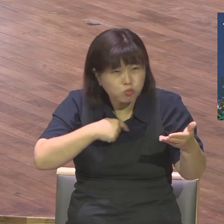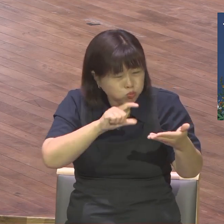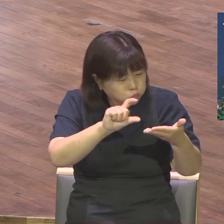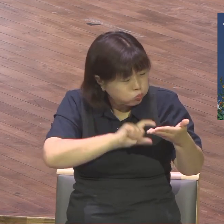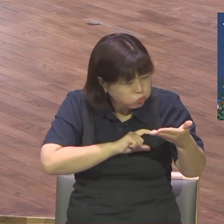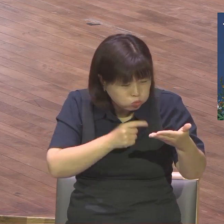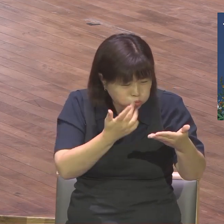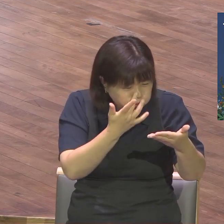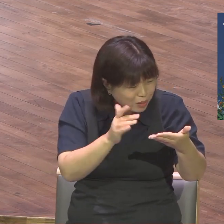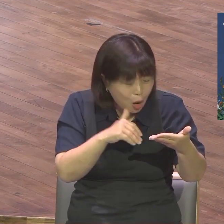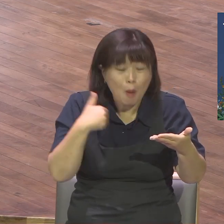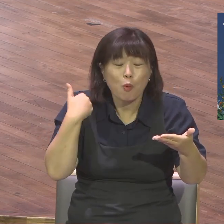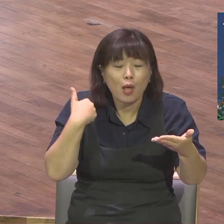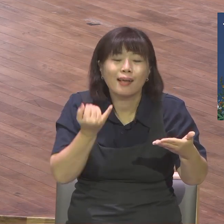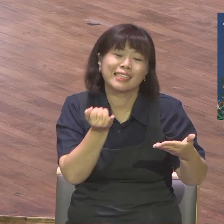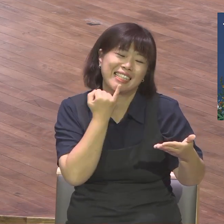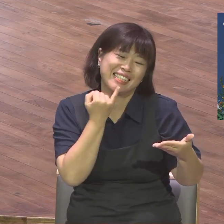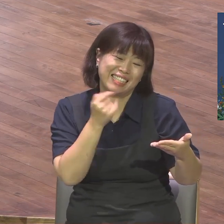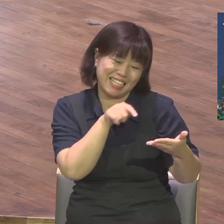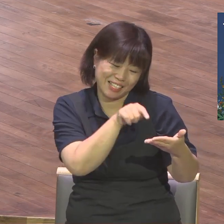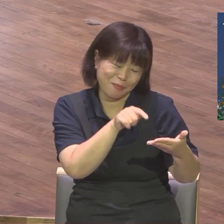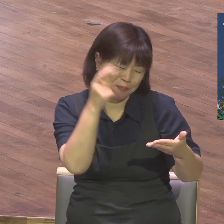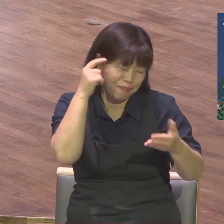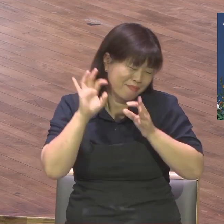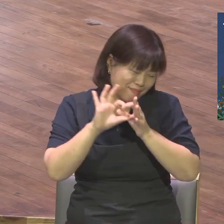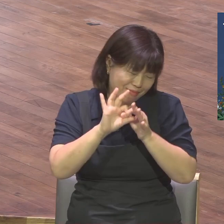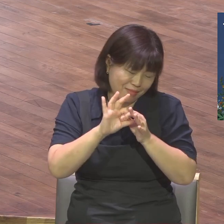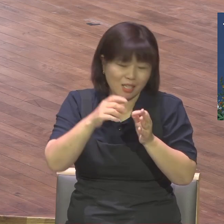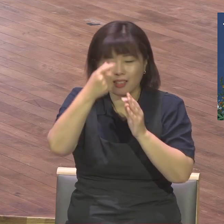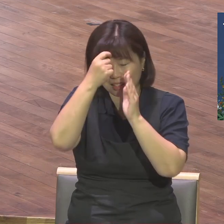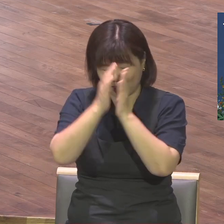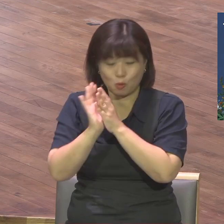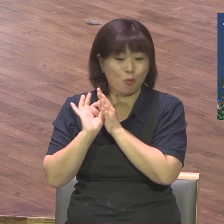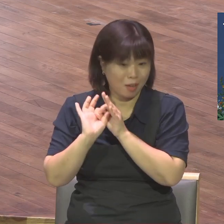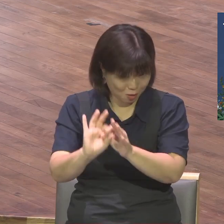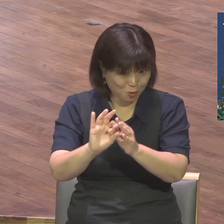영적으로요. 여러분의 희소 가치가 매우 높은 분들이에요.